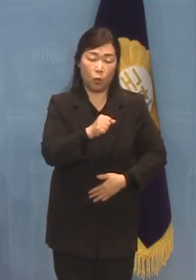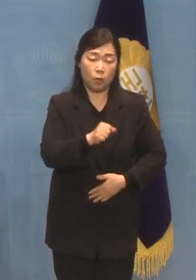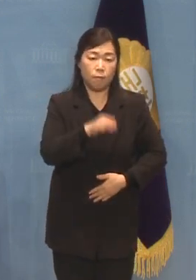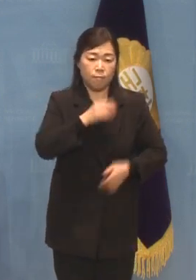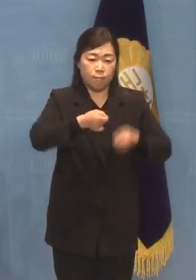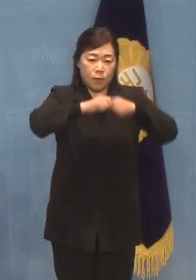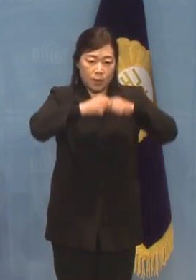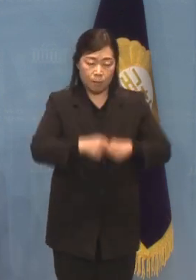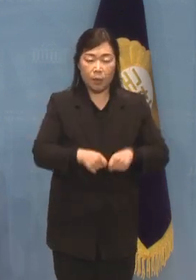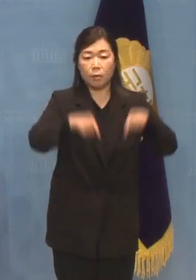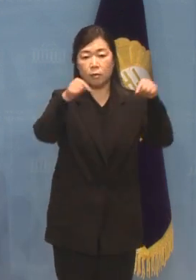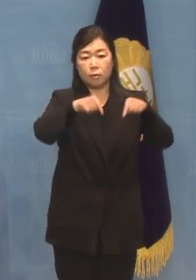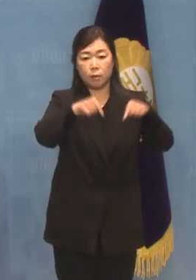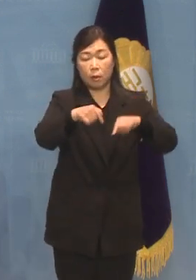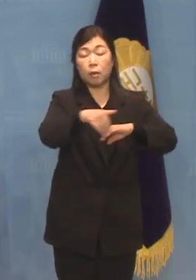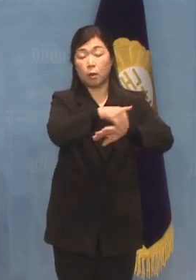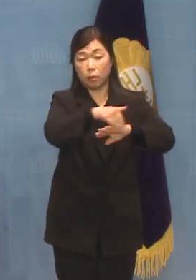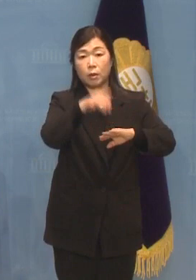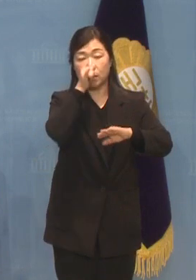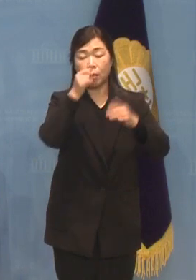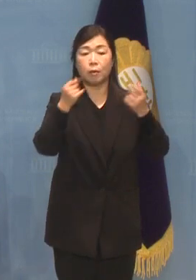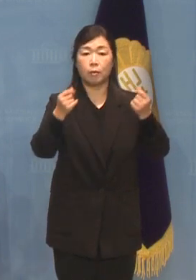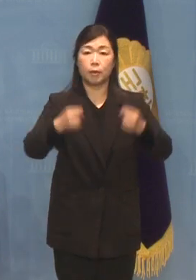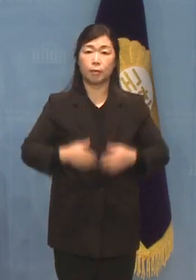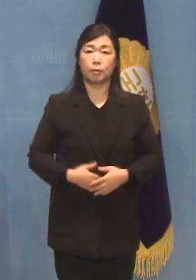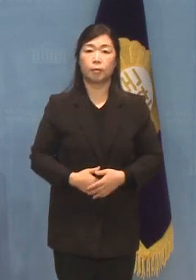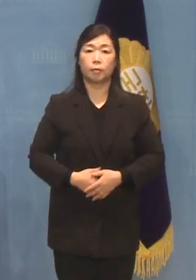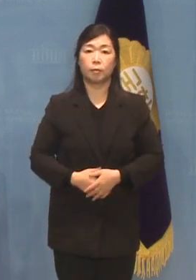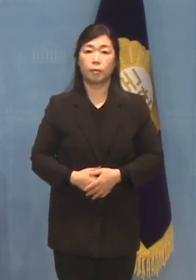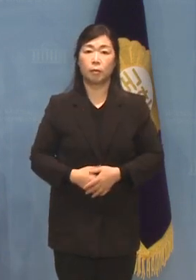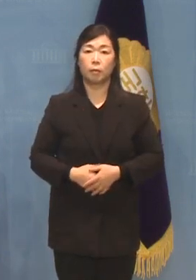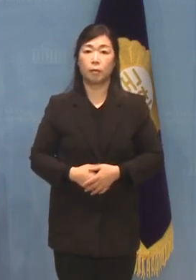있는 토론이 펼쳐질 것으로 예상됩니다.